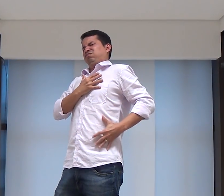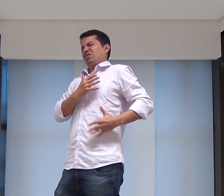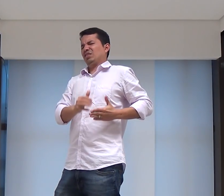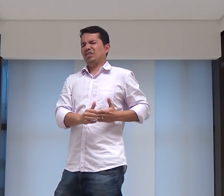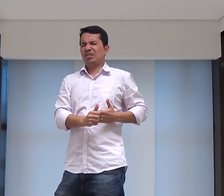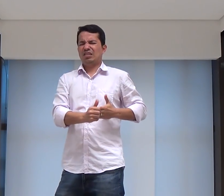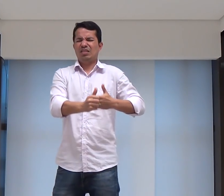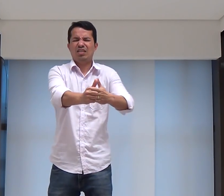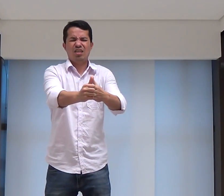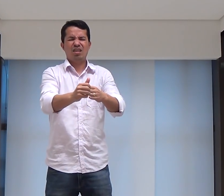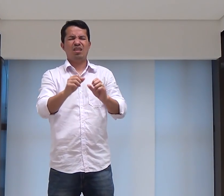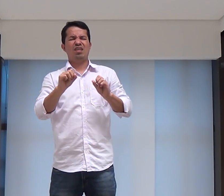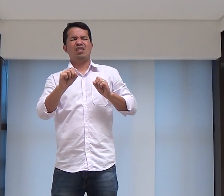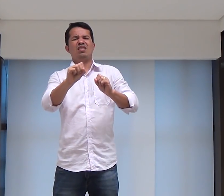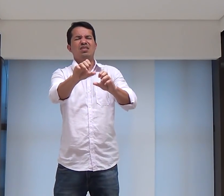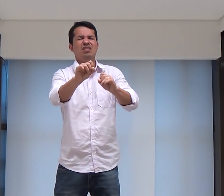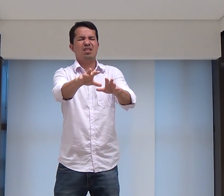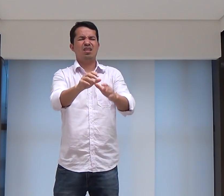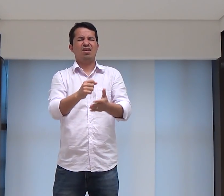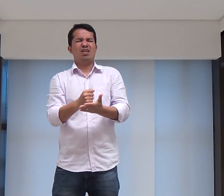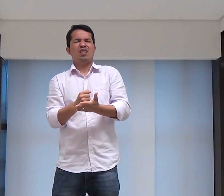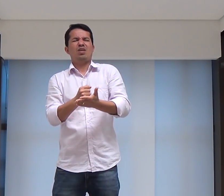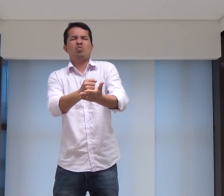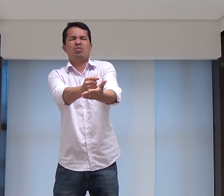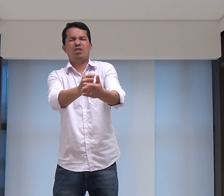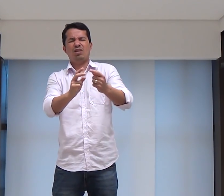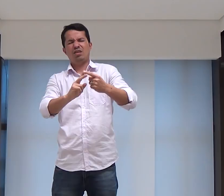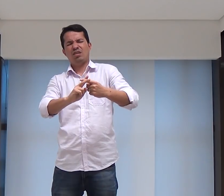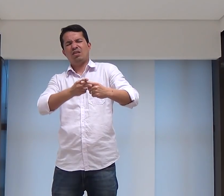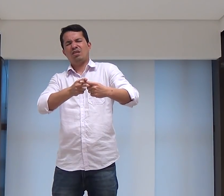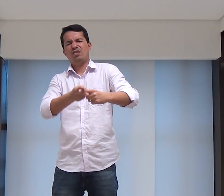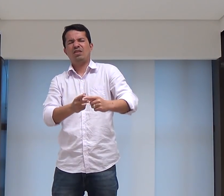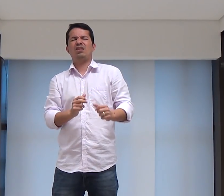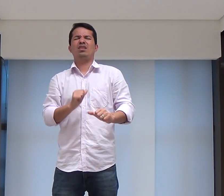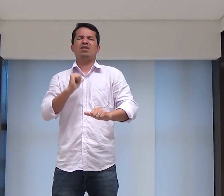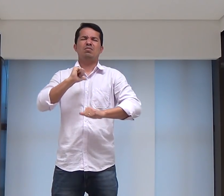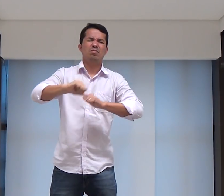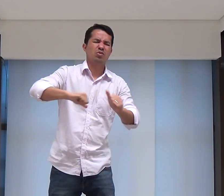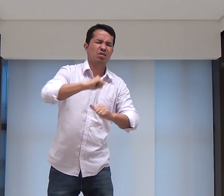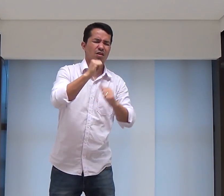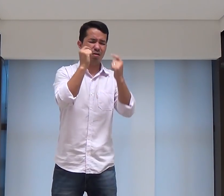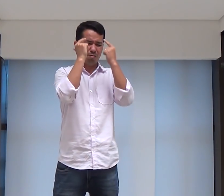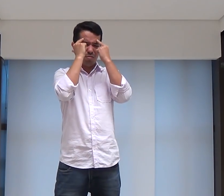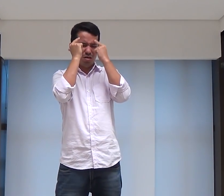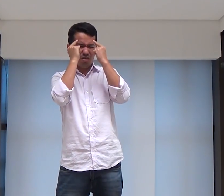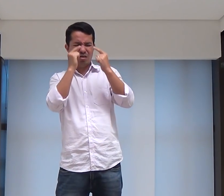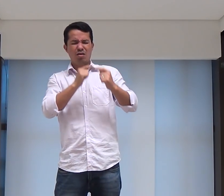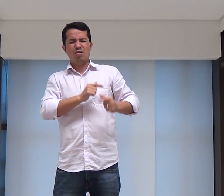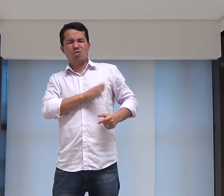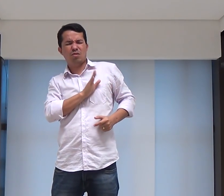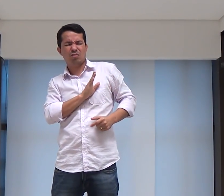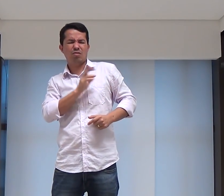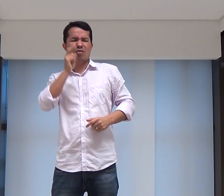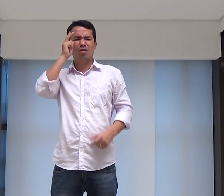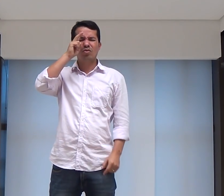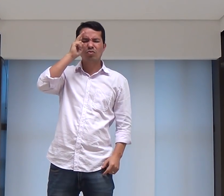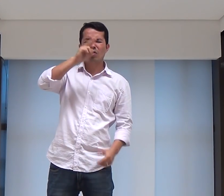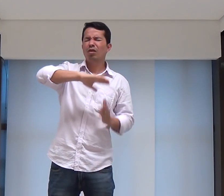pode entrar em suas vidas e mudar a sua história. Que o Senhor possa estar ajudando, o Senhor consertando aquilo que não está certo. E eles